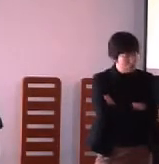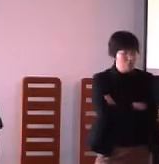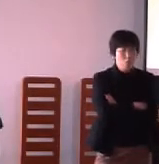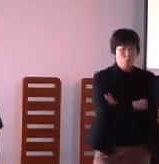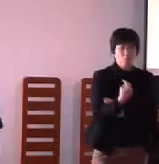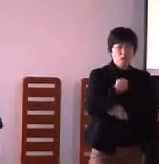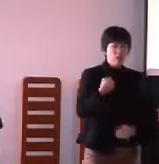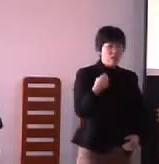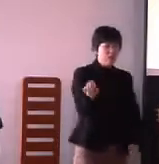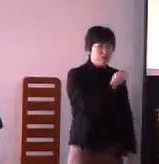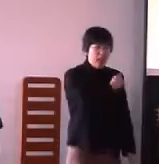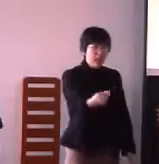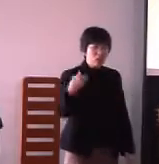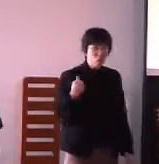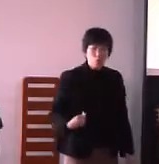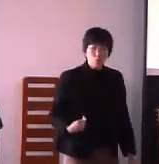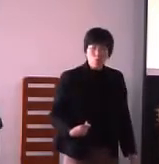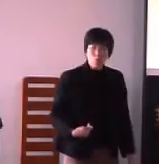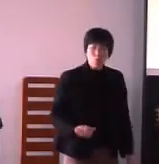当大丈夫大丈夫、